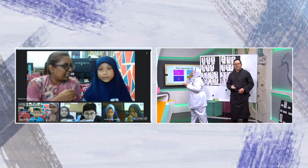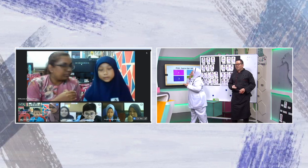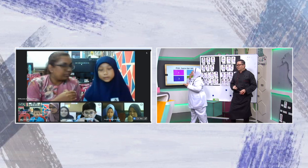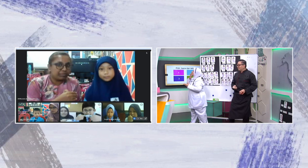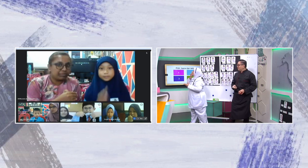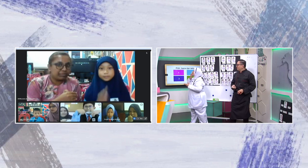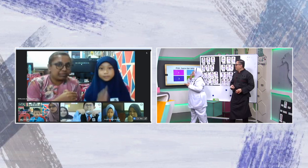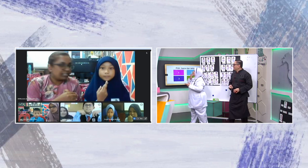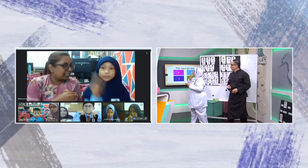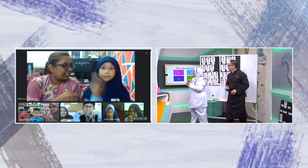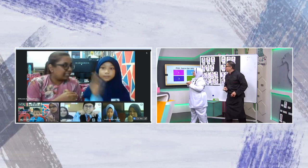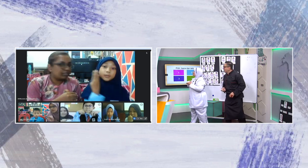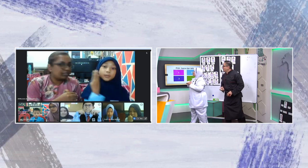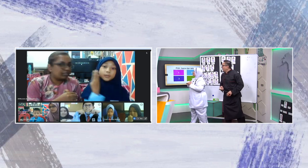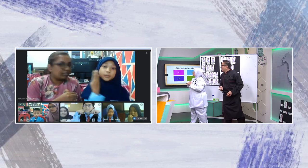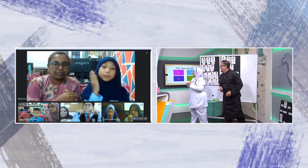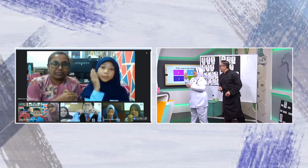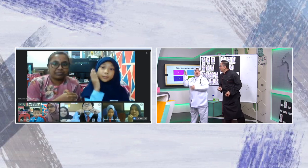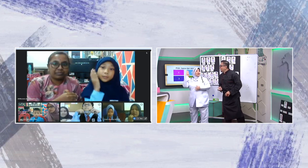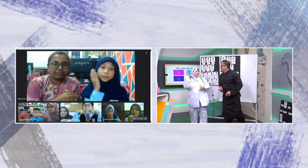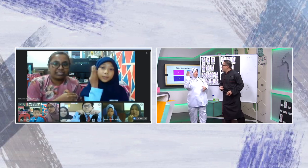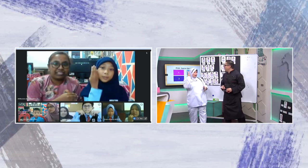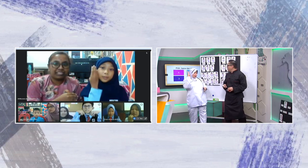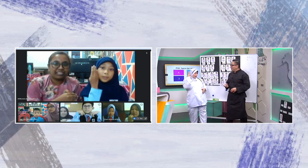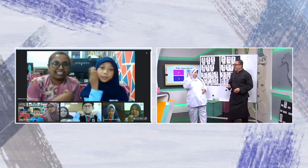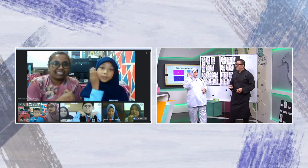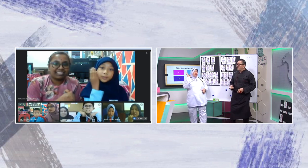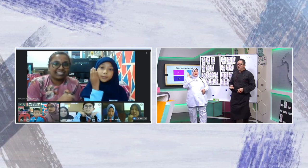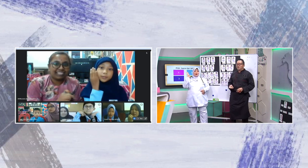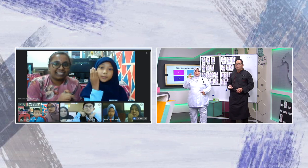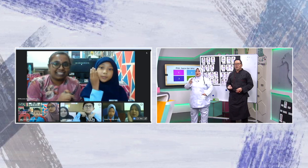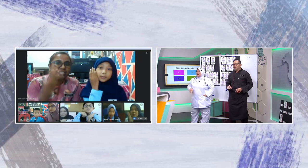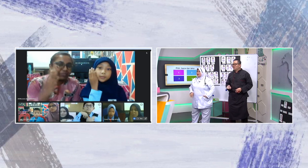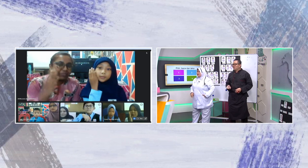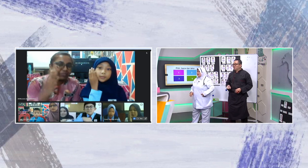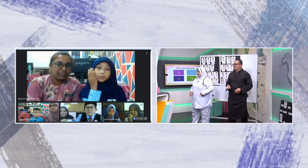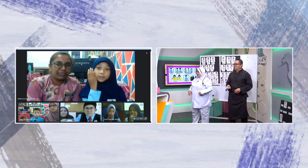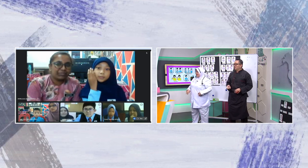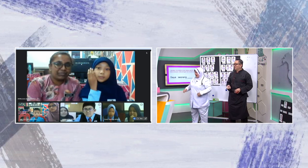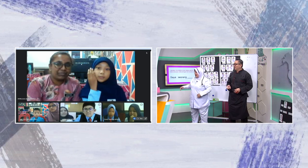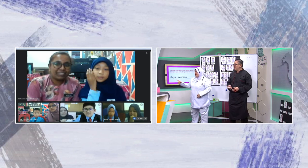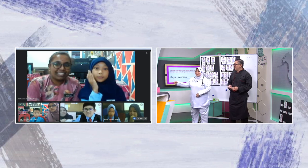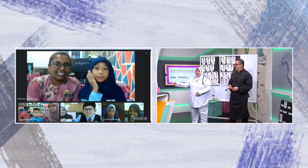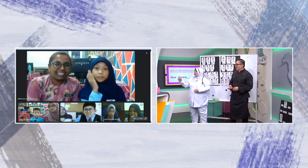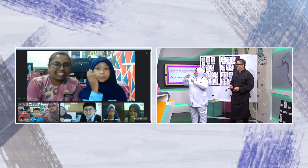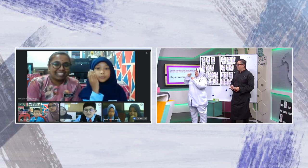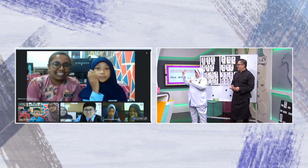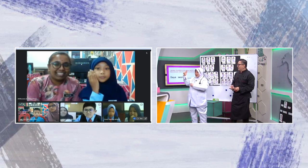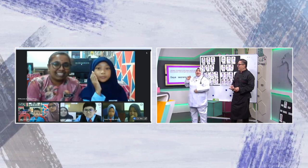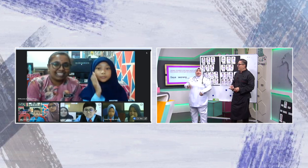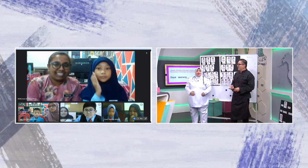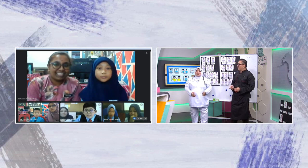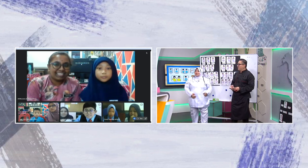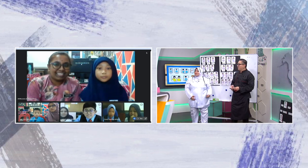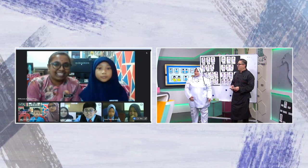Warna. Warna apa? Warna. Okey, Cikgu Mizu. Warna biru. Warna biru. Baik, silakan. Biru, nombor dua.